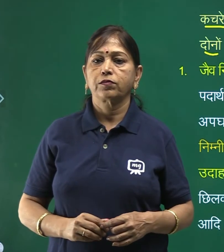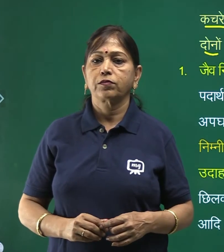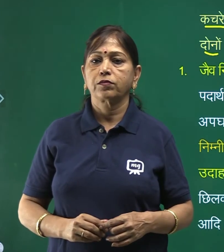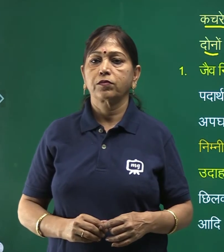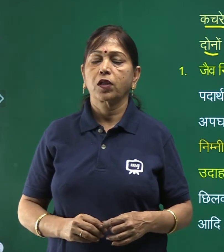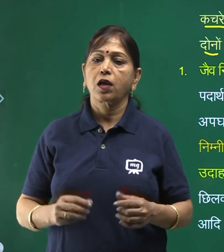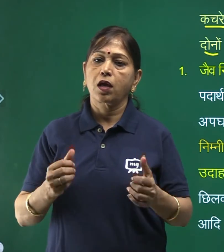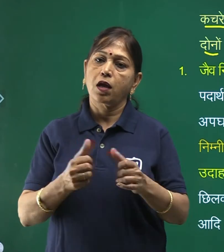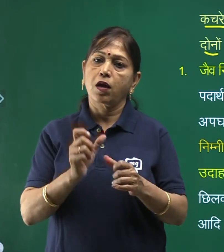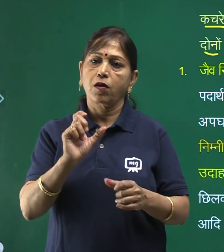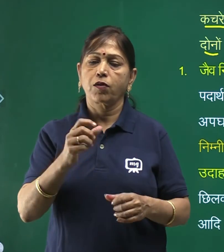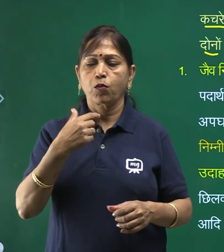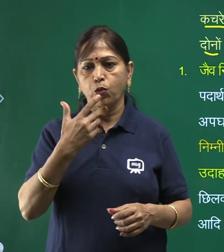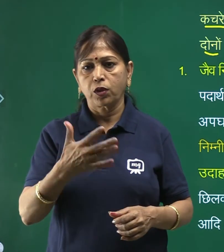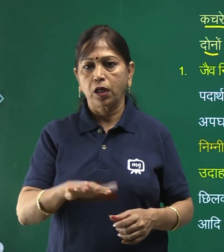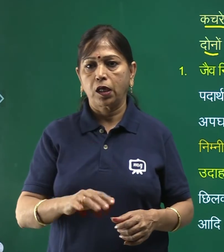अवयव होते हैं।